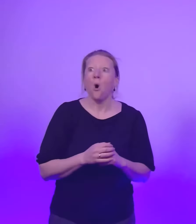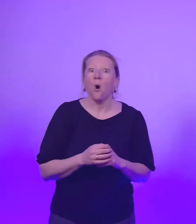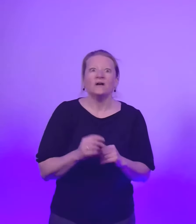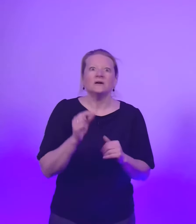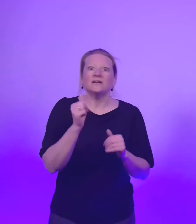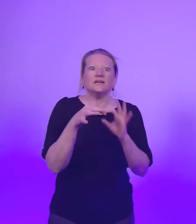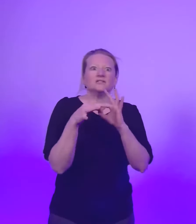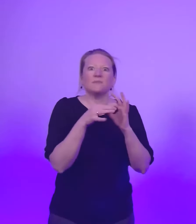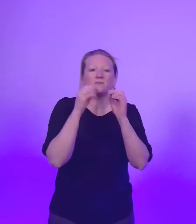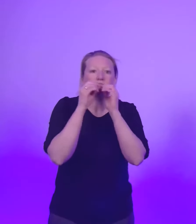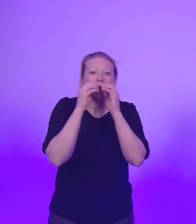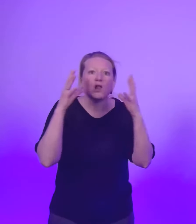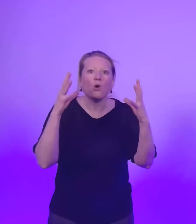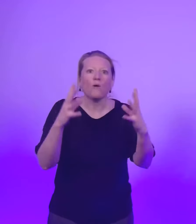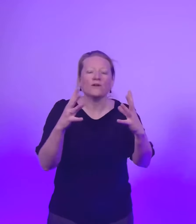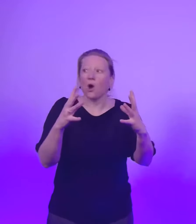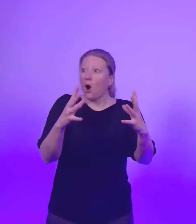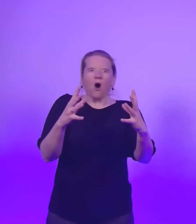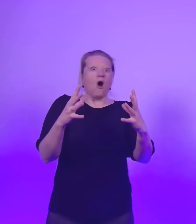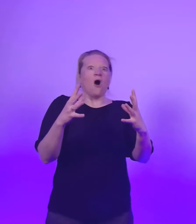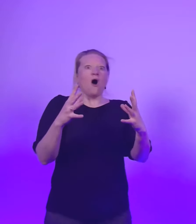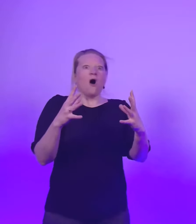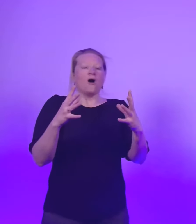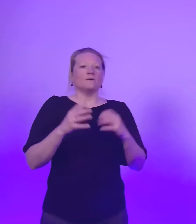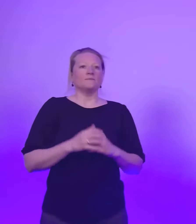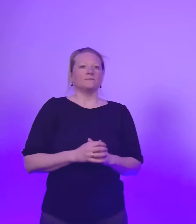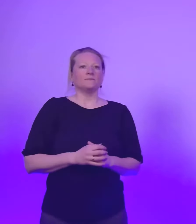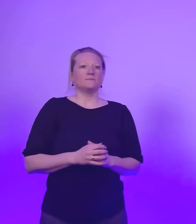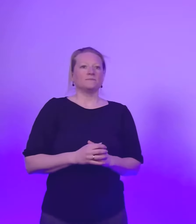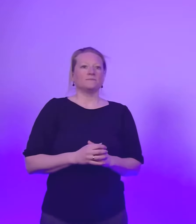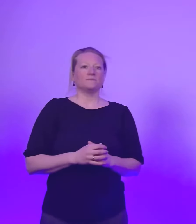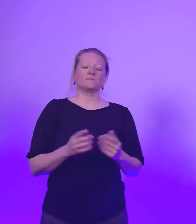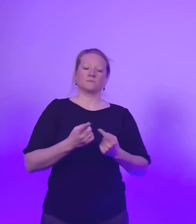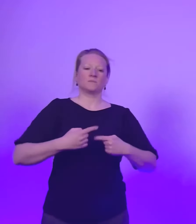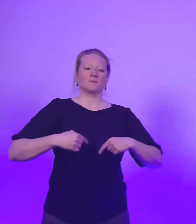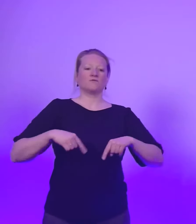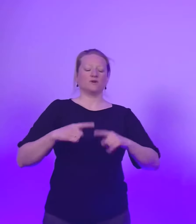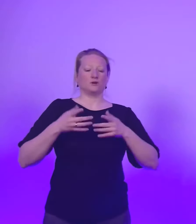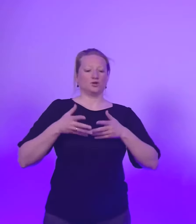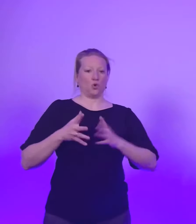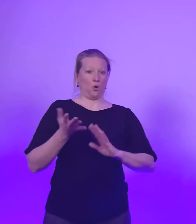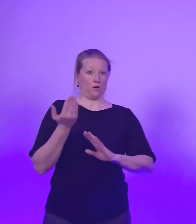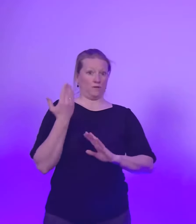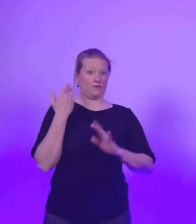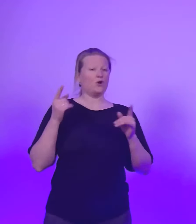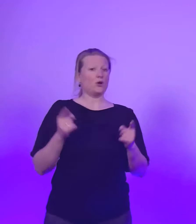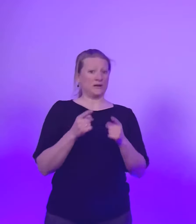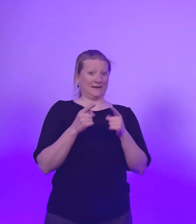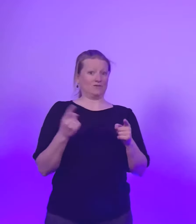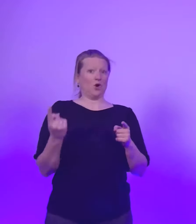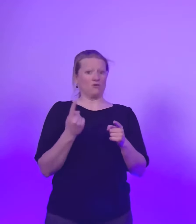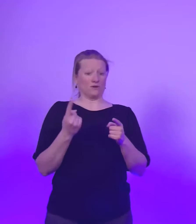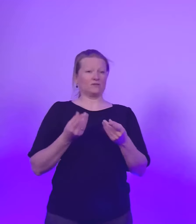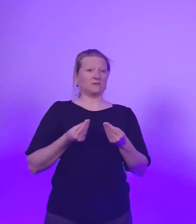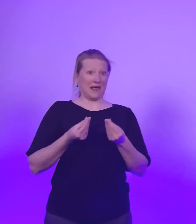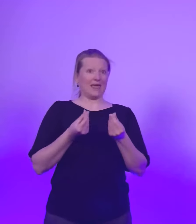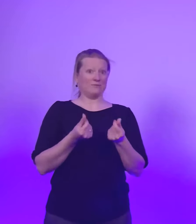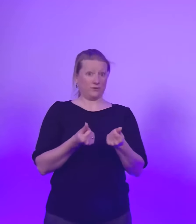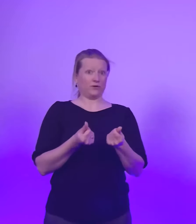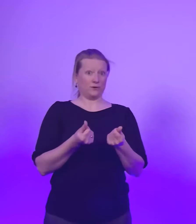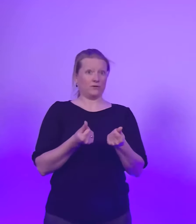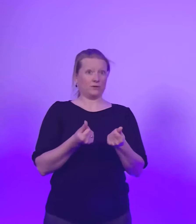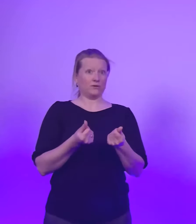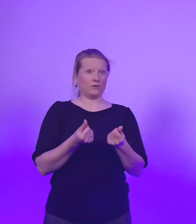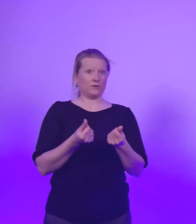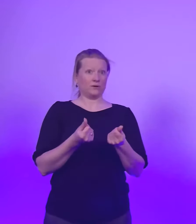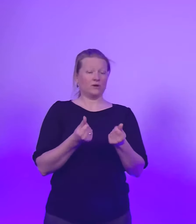is. Oh, met ballonnen? Nee! Wow. We zongen een lied over talenten. Oh. En dat je